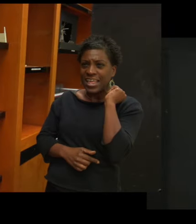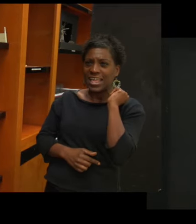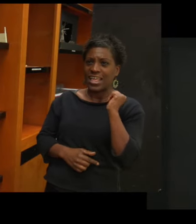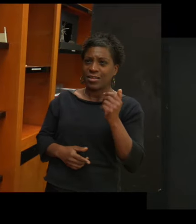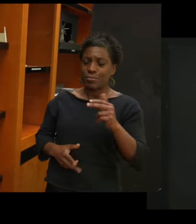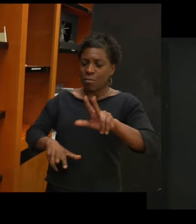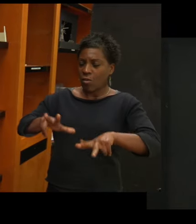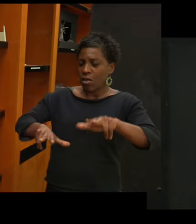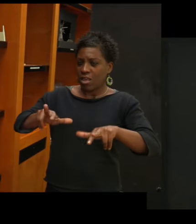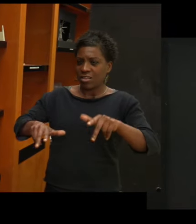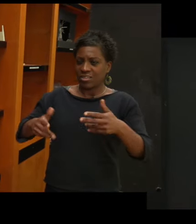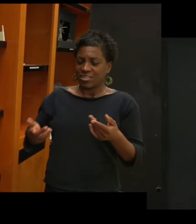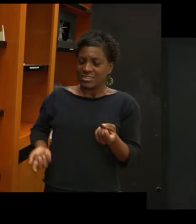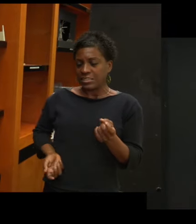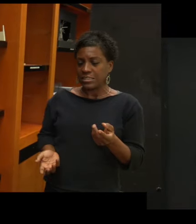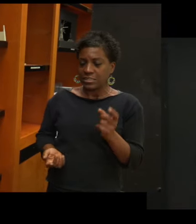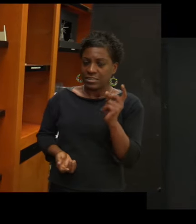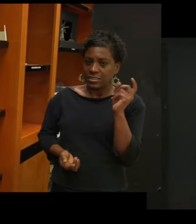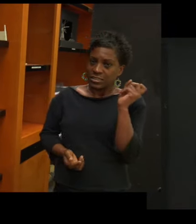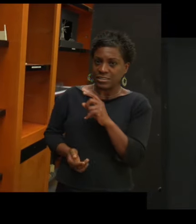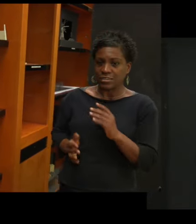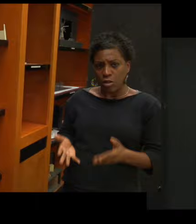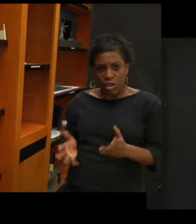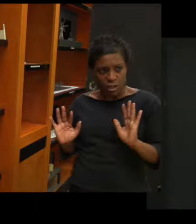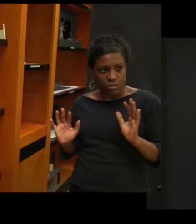Mais hier, la marionnette, c'était plus difficile.